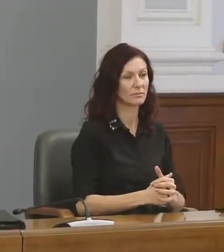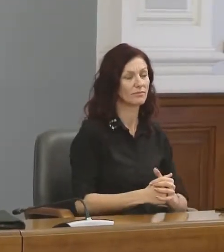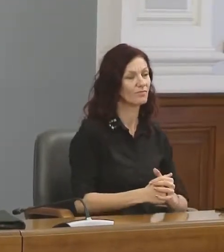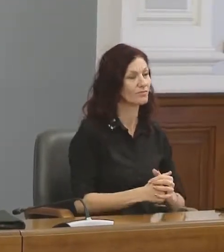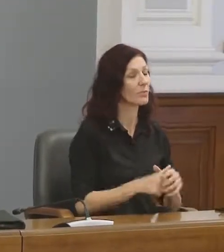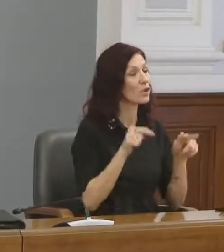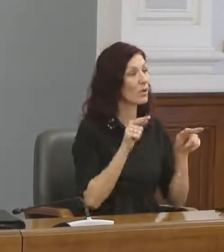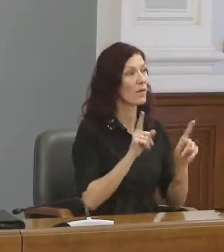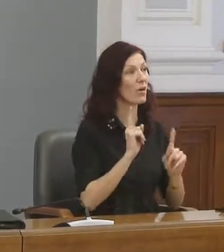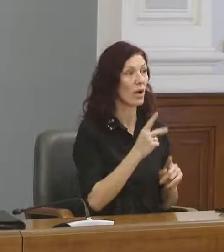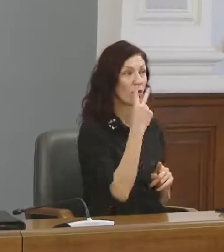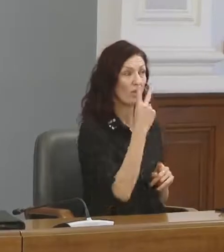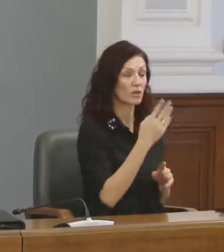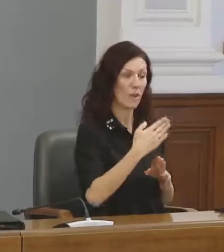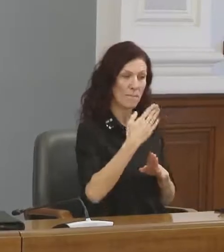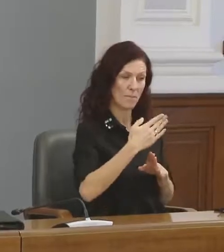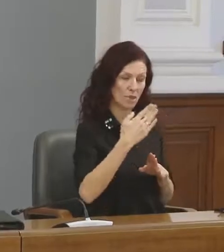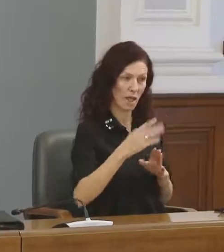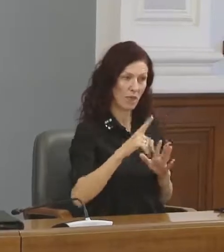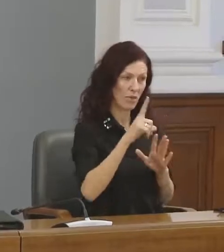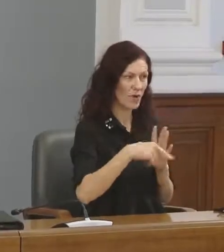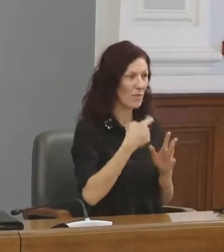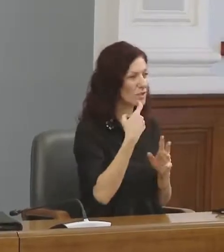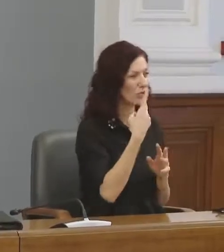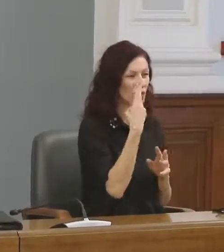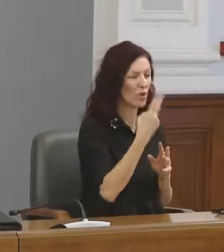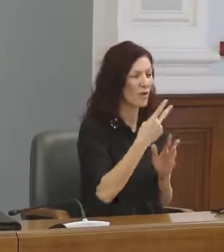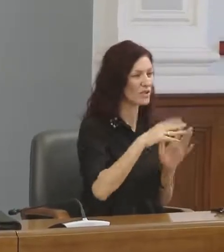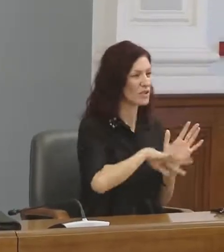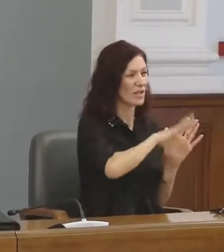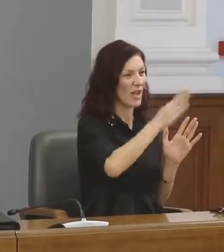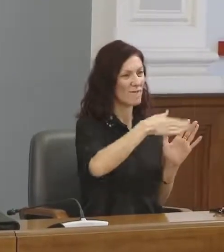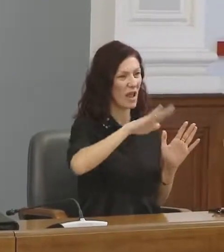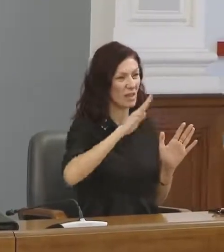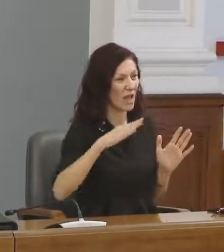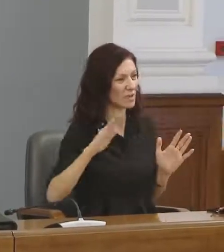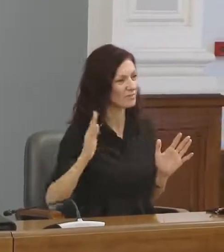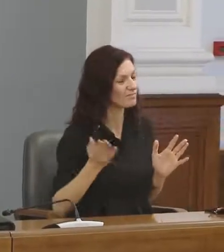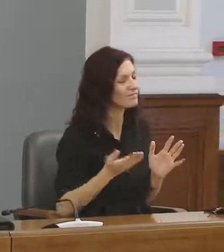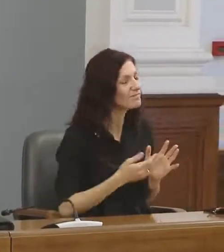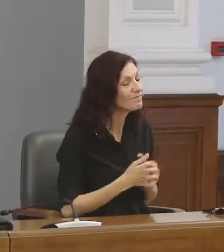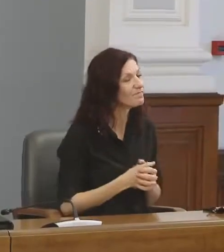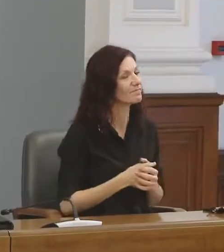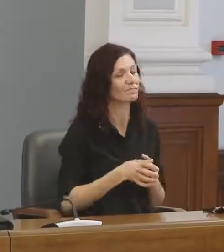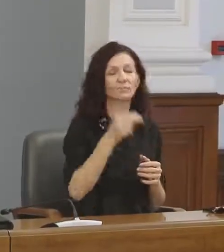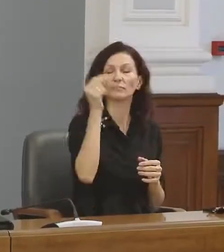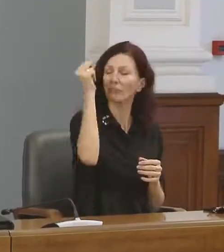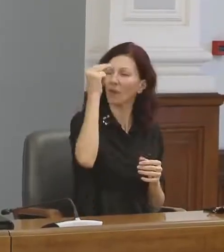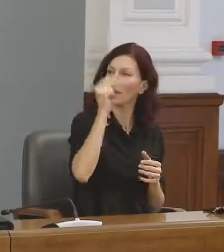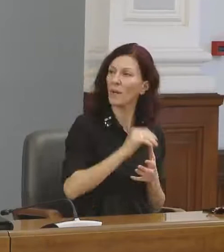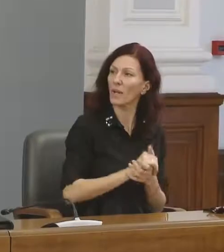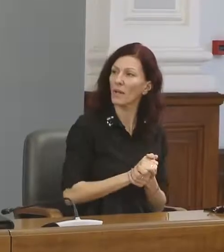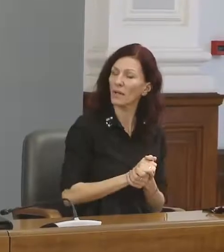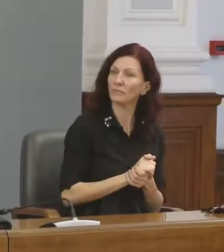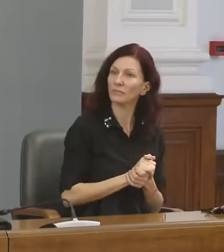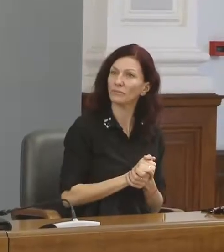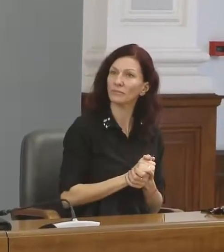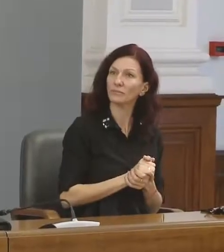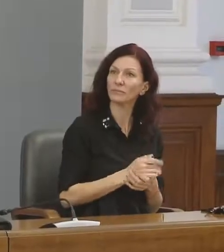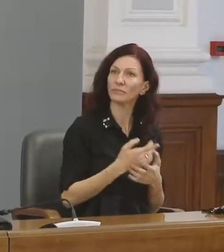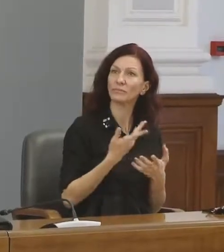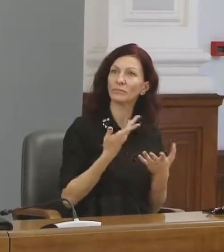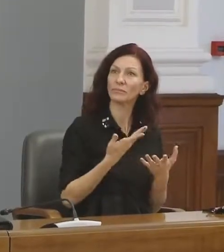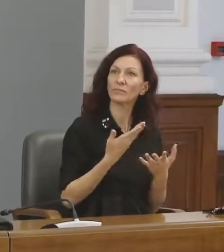Това, което се вижда напоследък, тъй като виждате каква е вълната на заболеваемост в страната, е